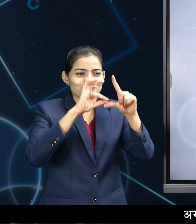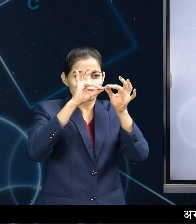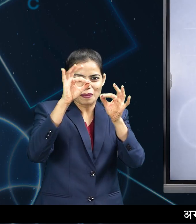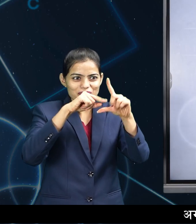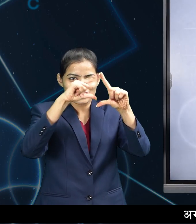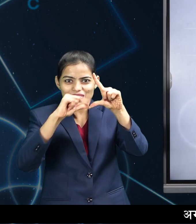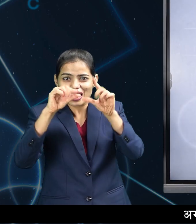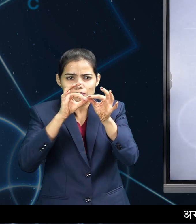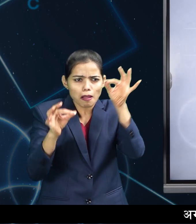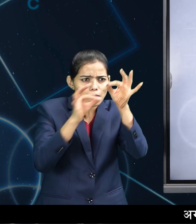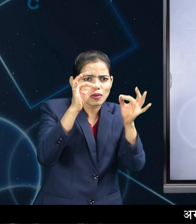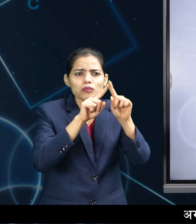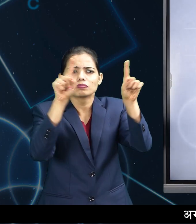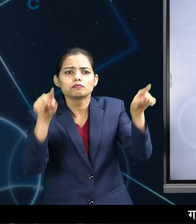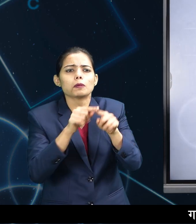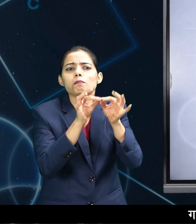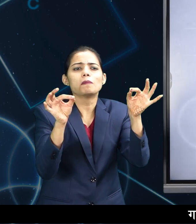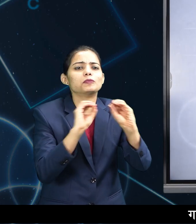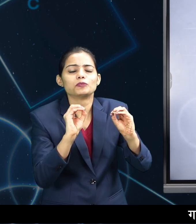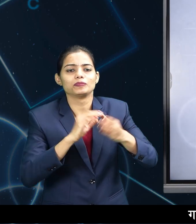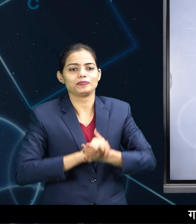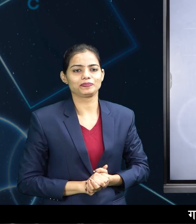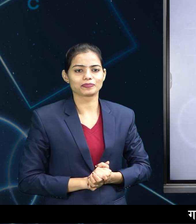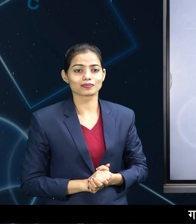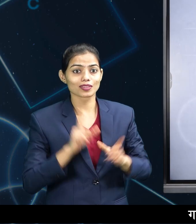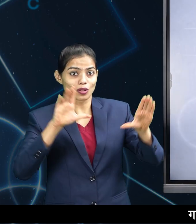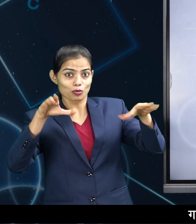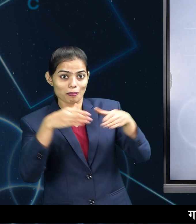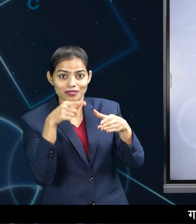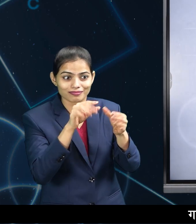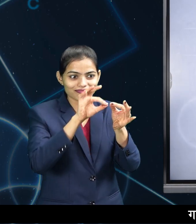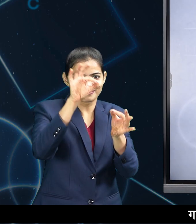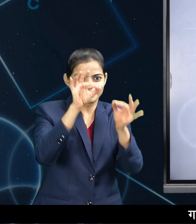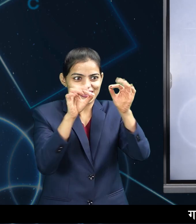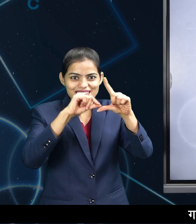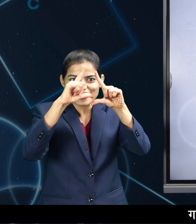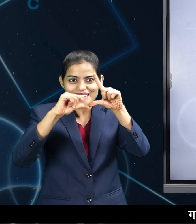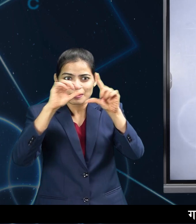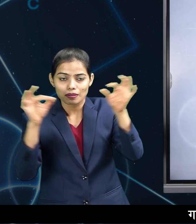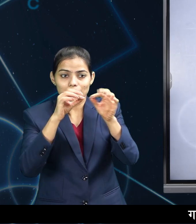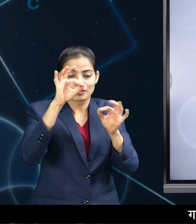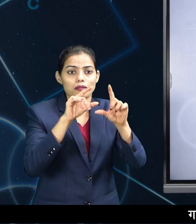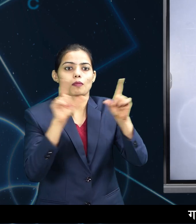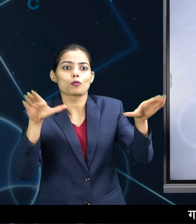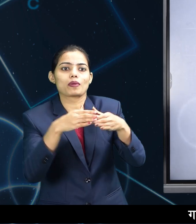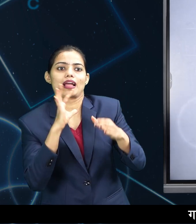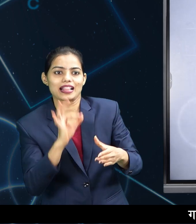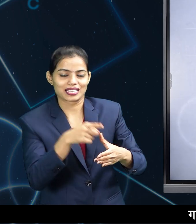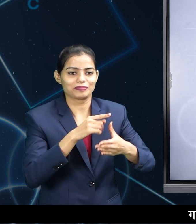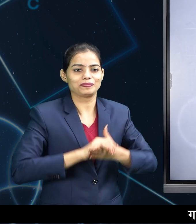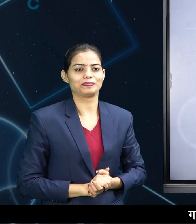अगटवारीकृत वारंवारता वितरण तक्ता आणि दुसरा गटवारीकृत वारंवारता वितरण तक्ता.